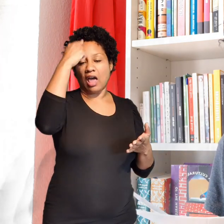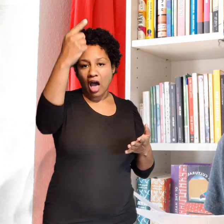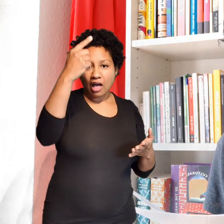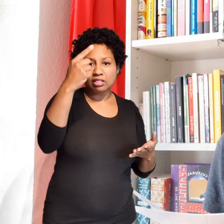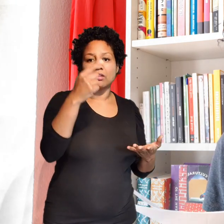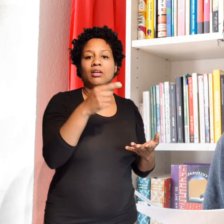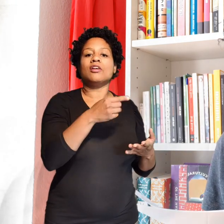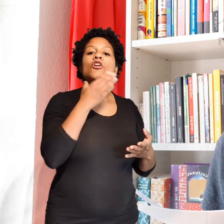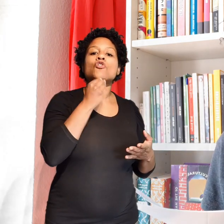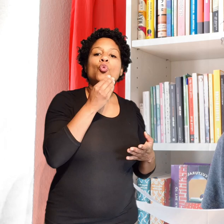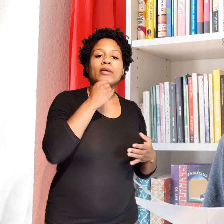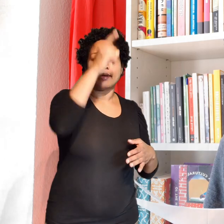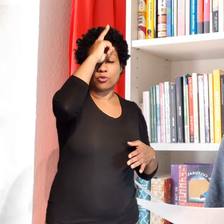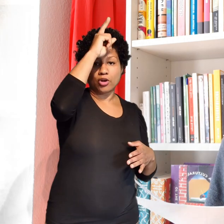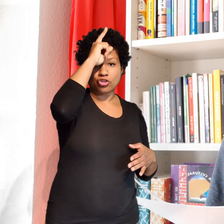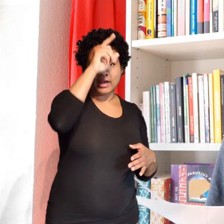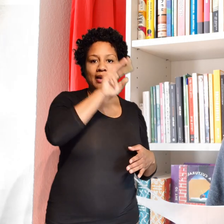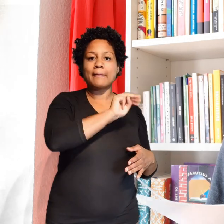moderiert.